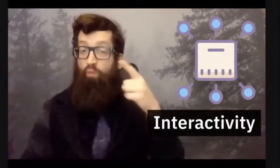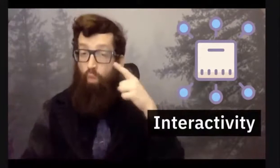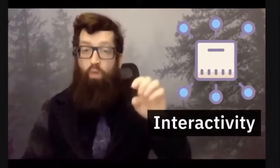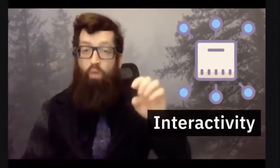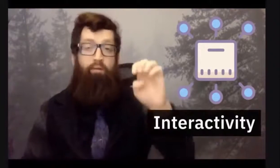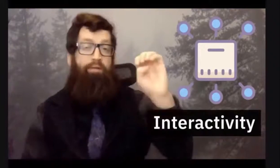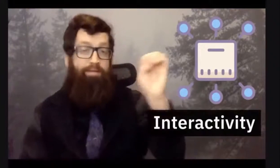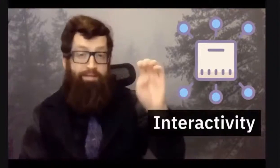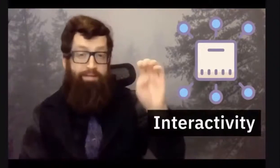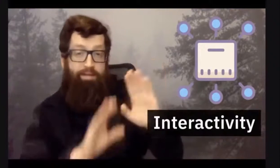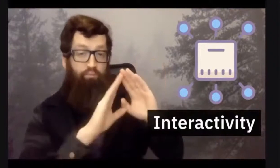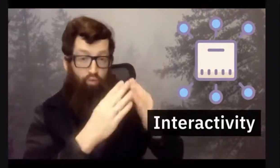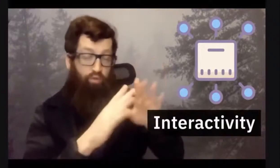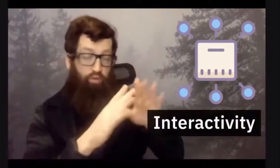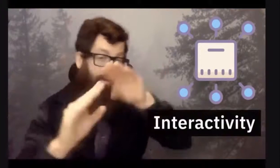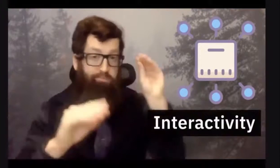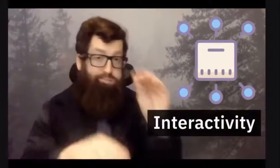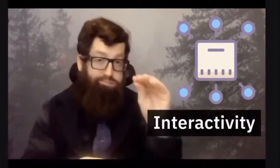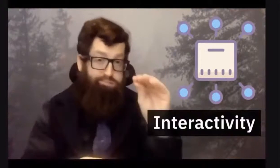y usar un software de gráficos.